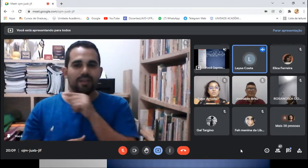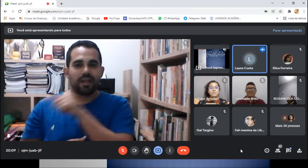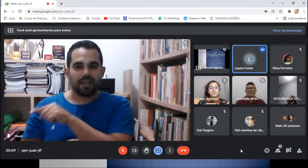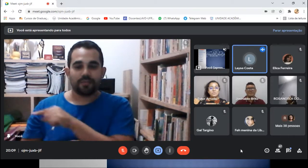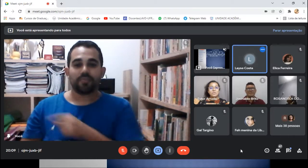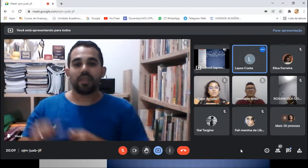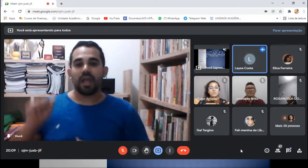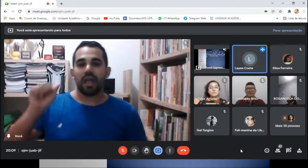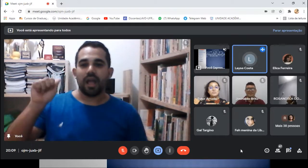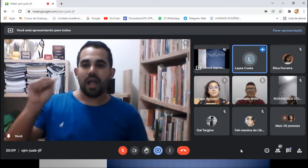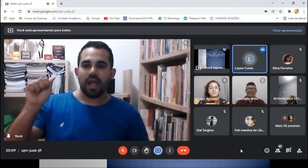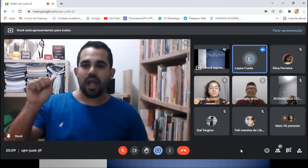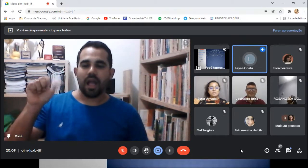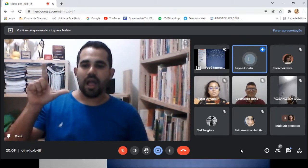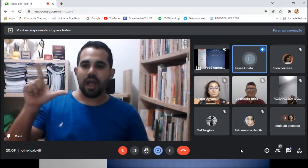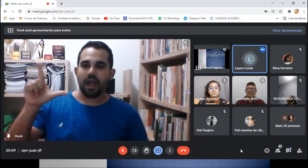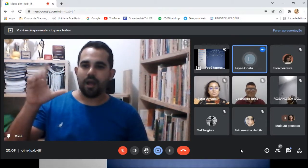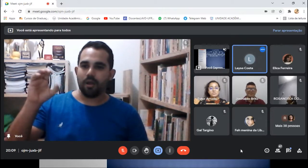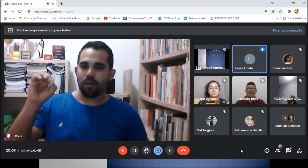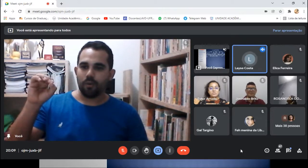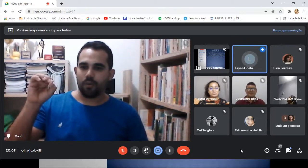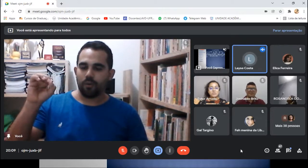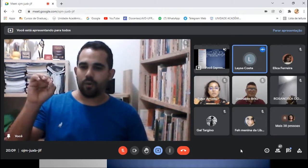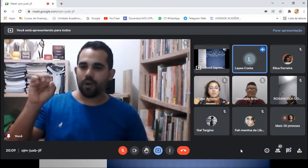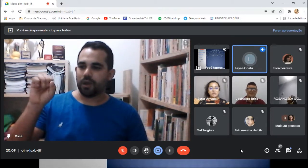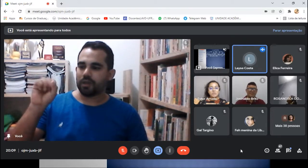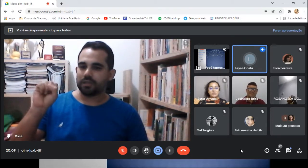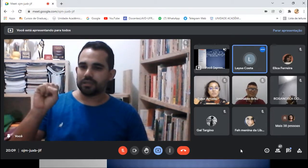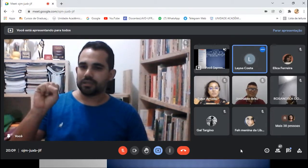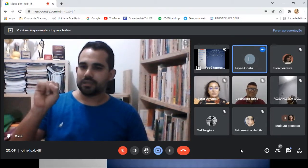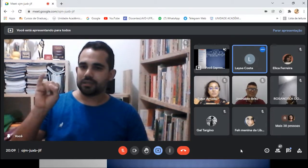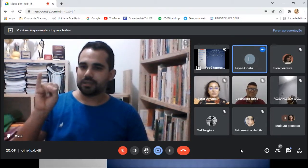são variantes combinatórias. Eu sei na Libras, ok?